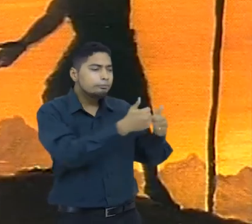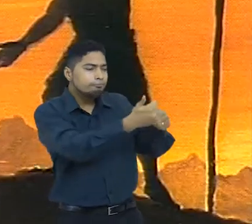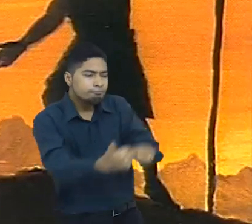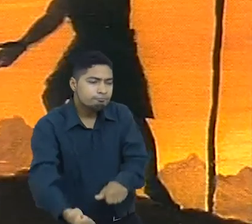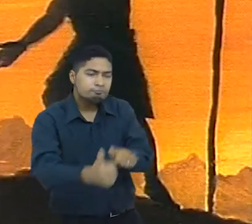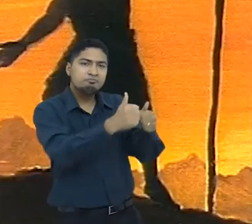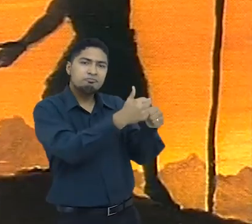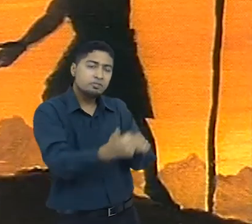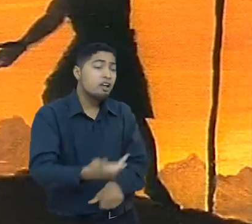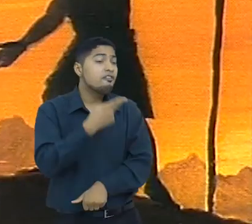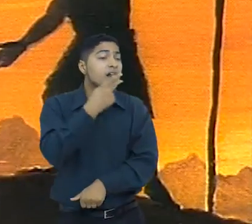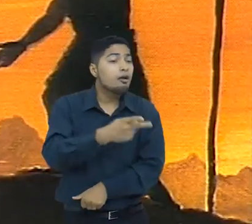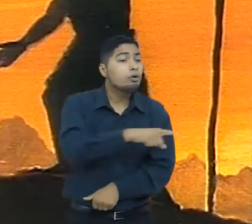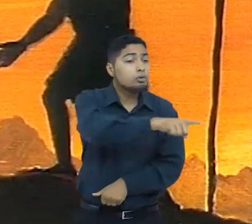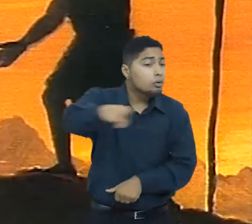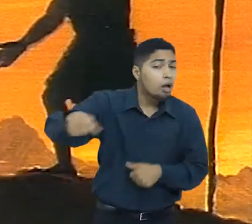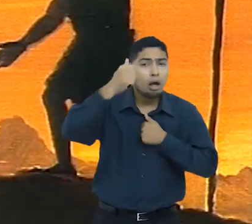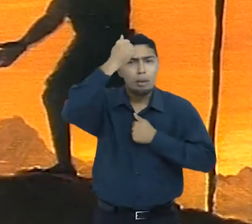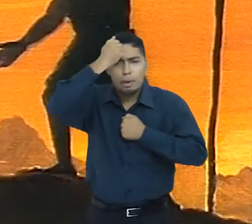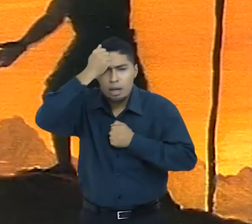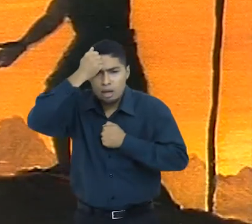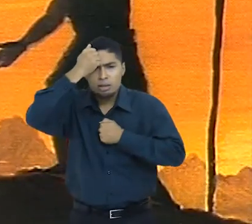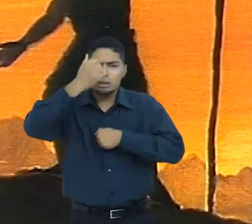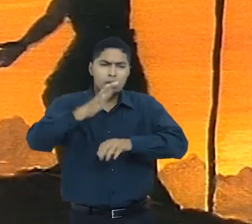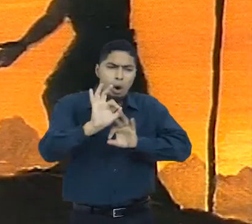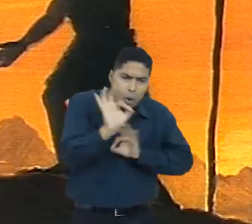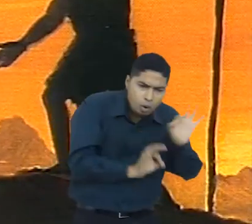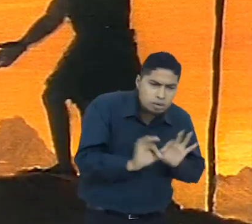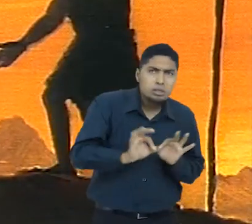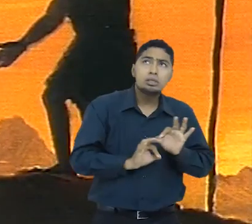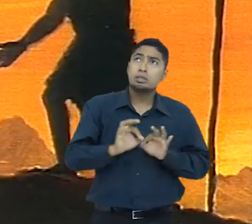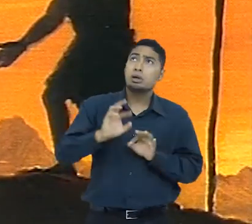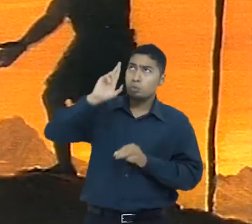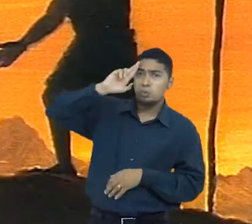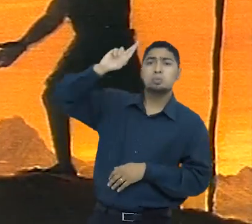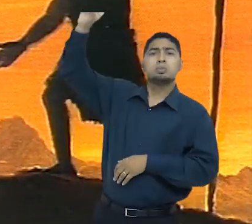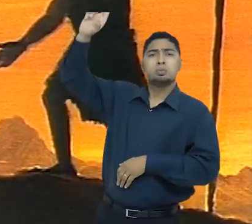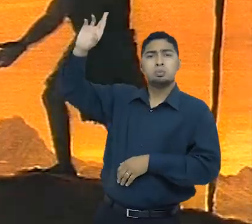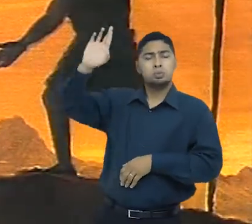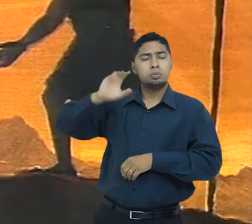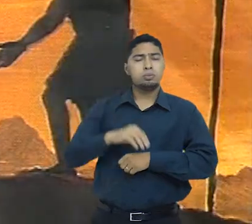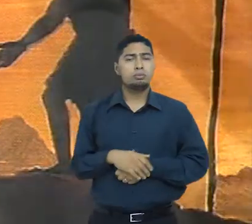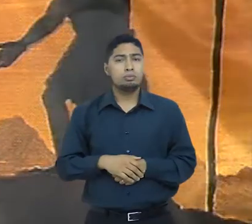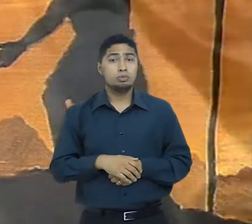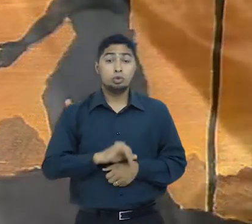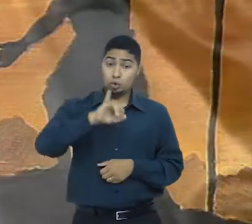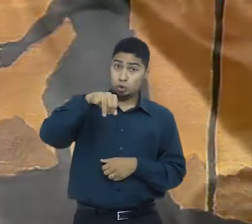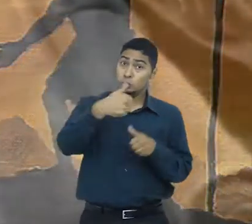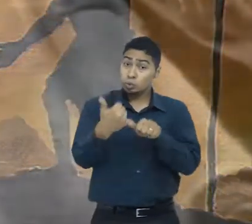a batizar no deserto, dizendo: "Arrependam-se, preparem-se para o Senhor." João era